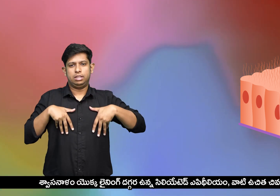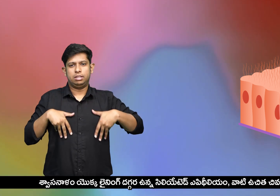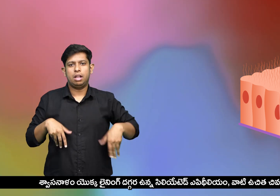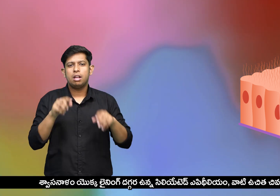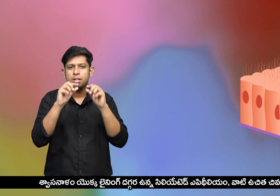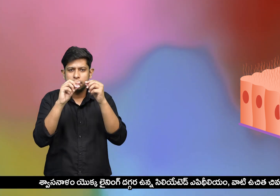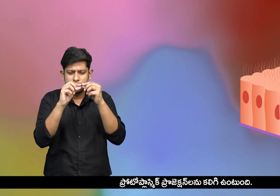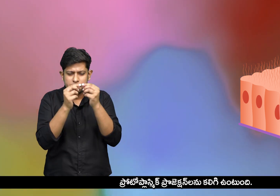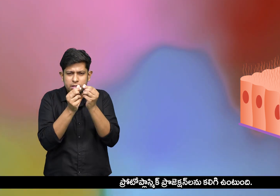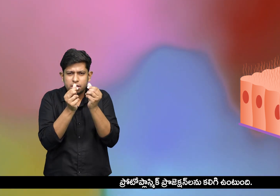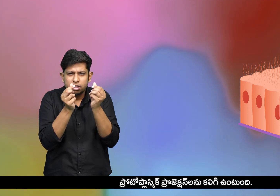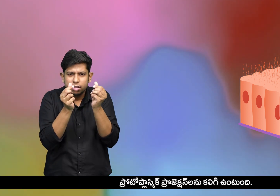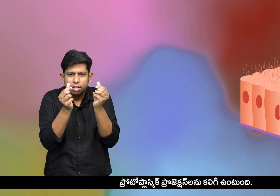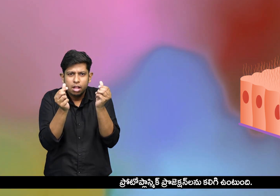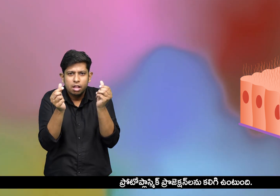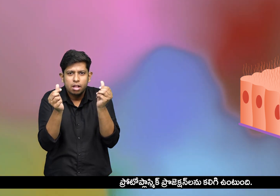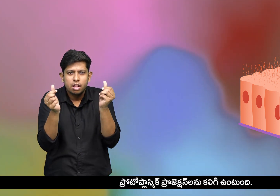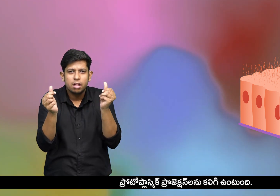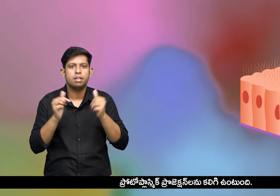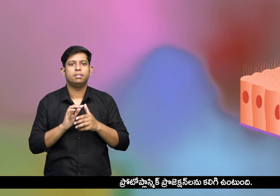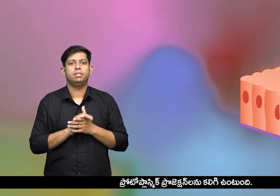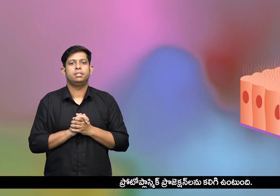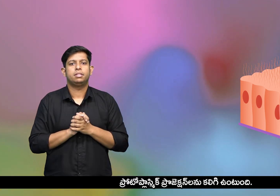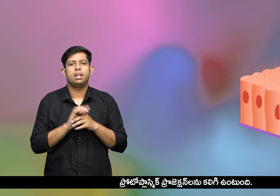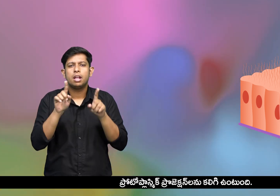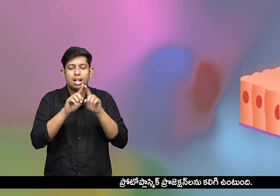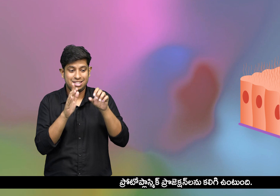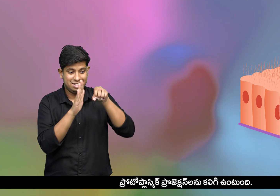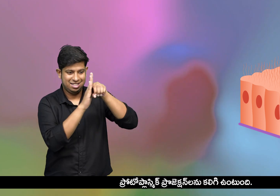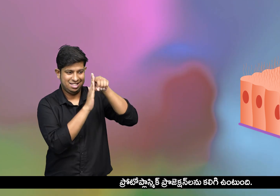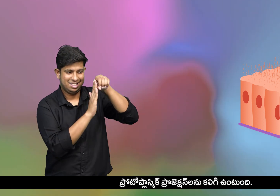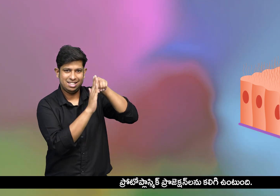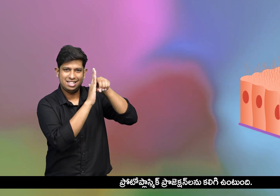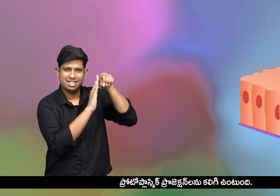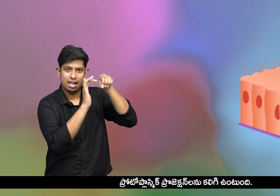లాంటి ప్రోటోప్లాస్మిక్ ప్రొజెక్షన్లను కలిగి ఉంటుంది.